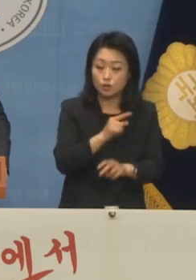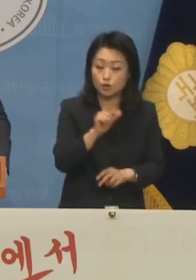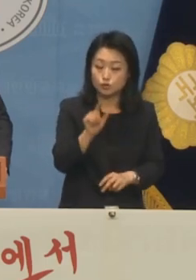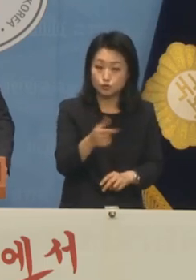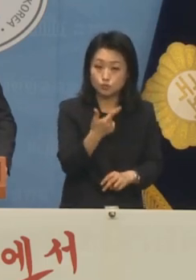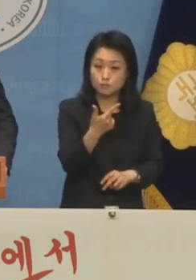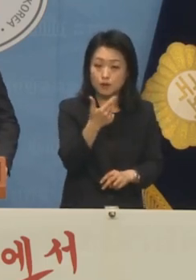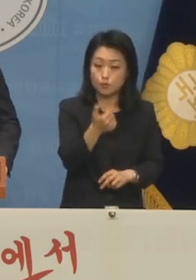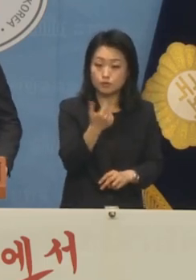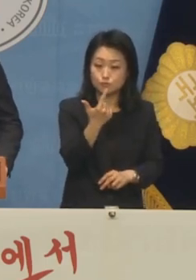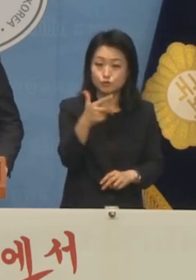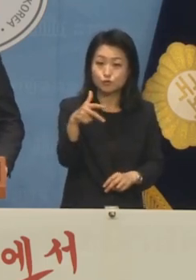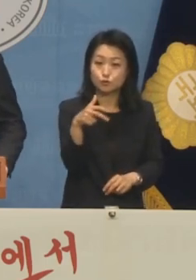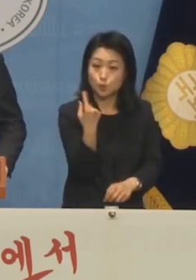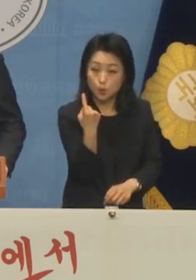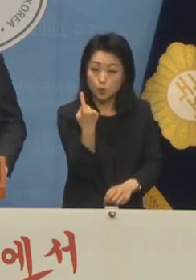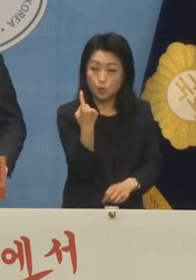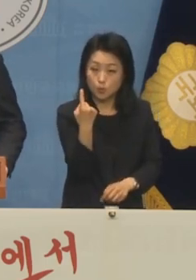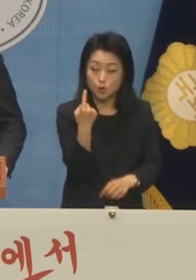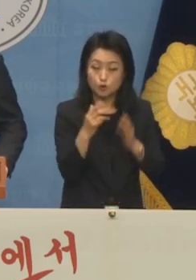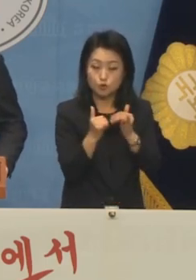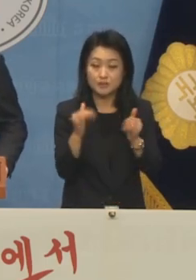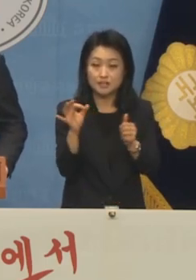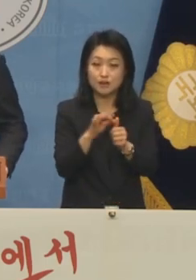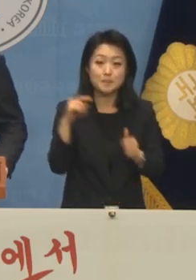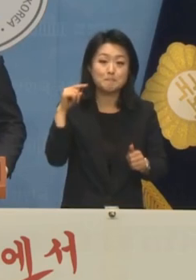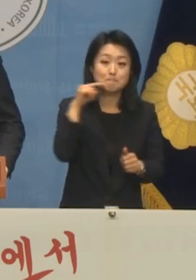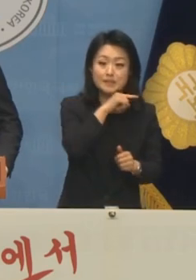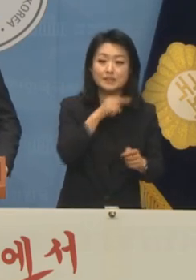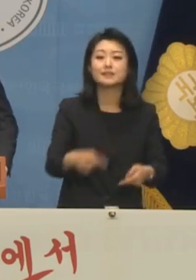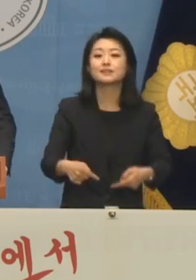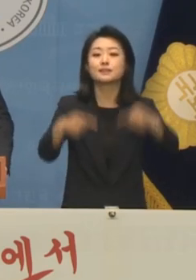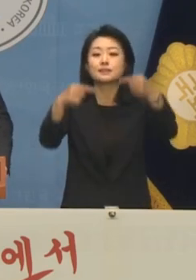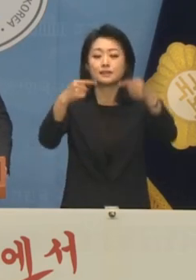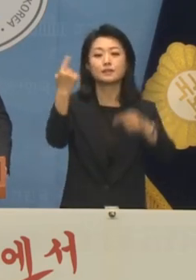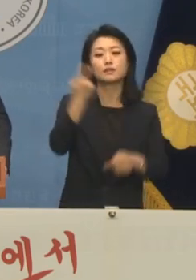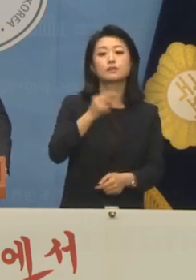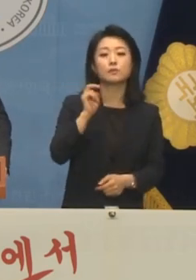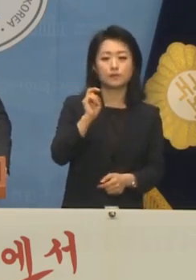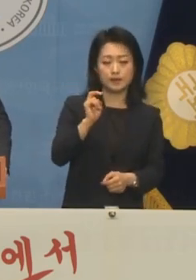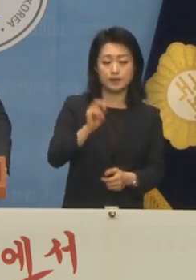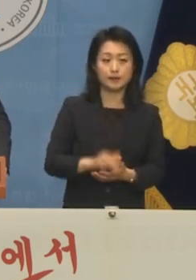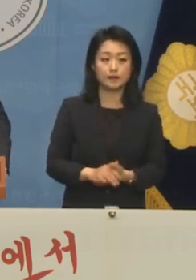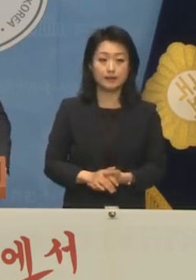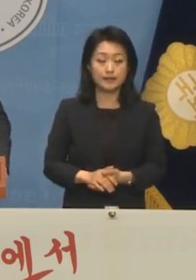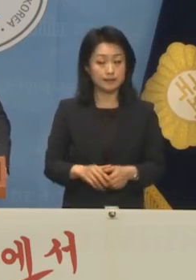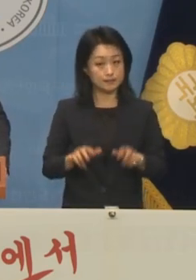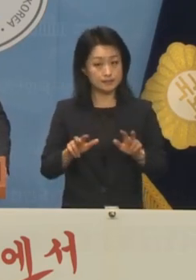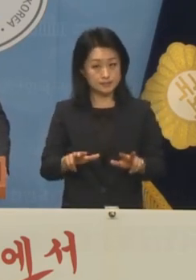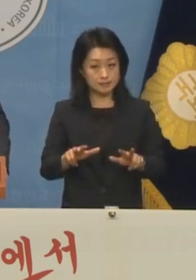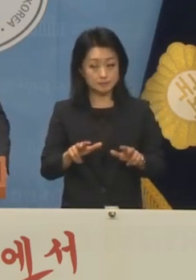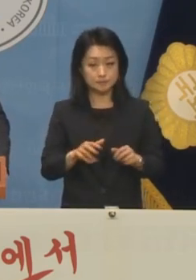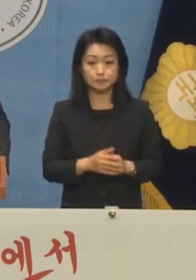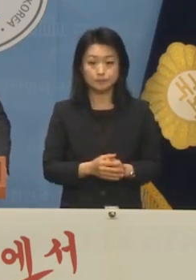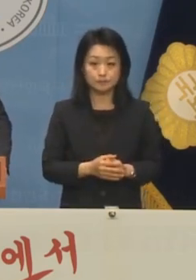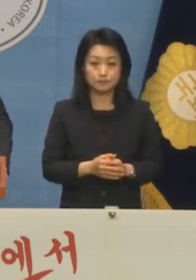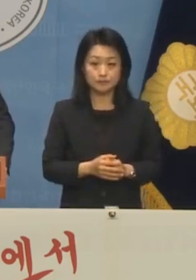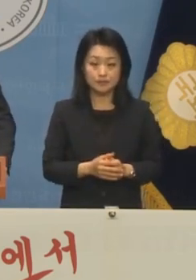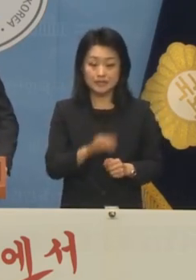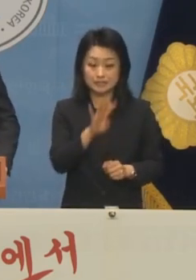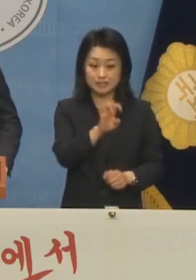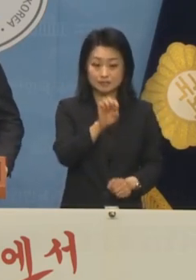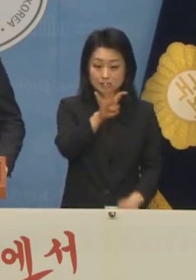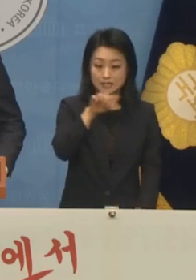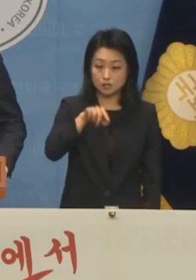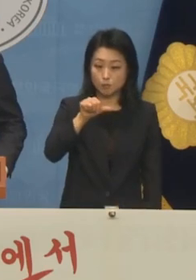1,656조 원에 달할 것으로 추정되는 국민연금의 누적 적자는 지금 제시되고 있는 소득대체율